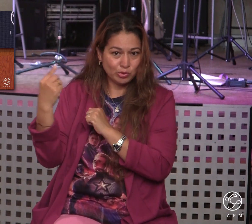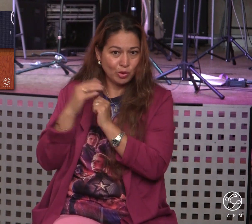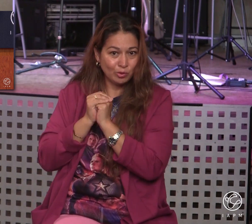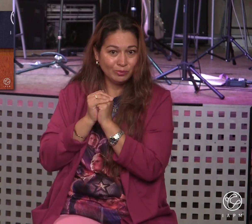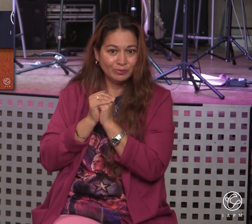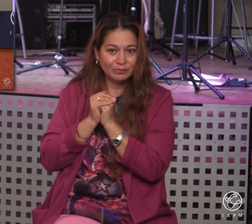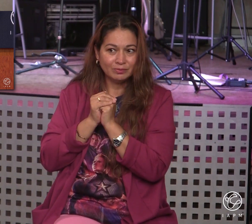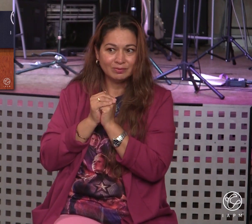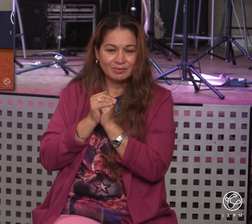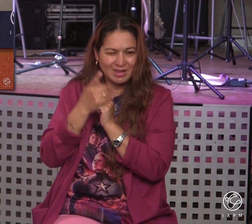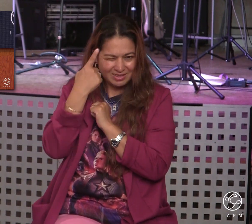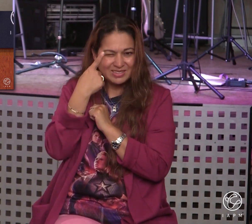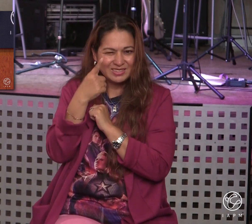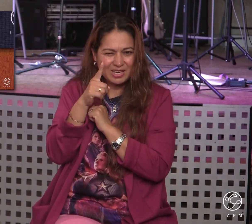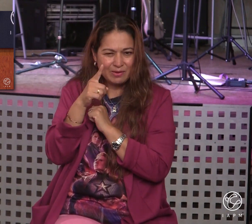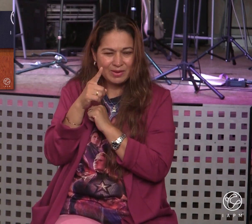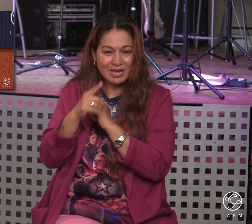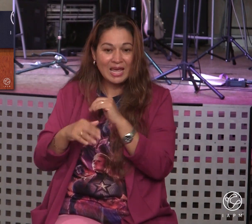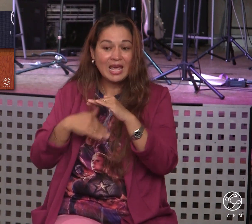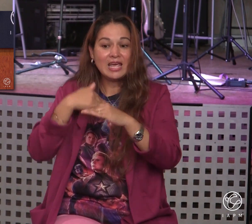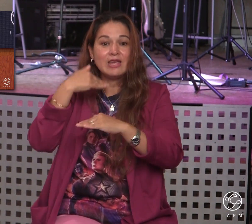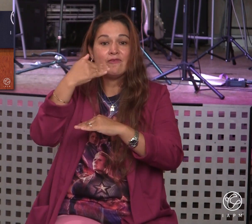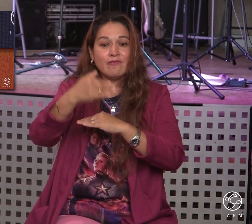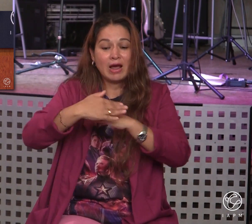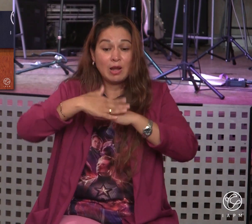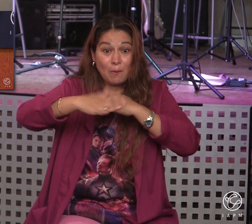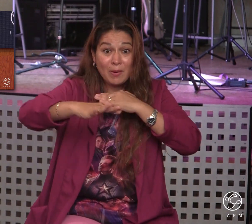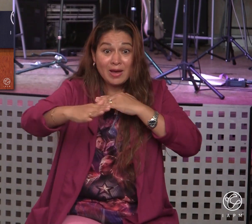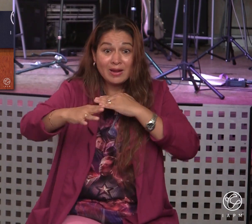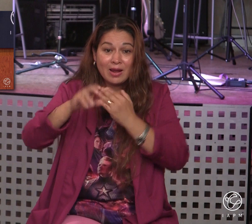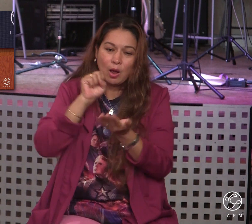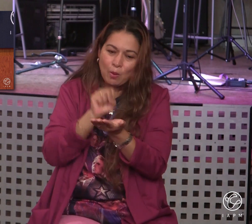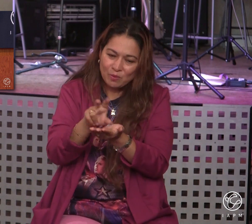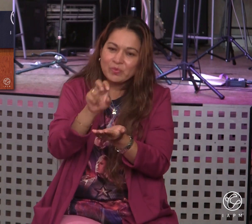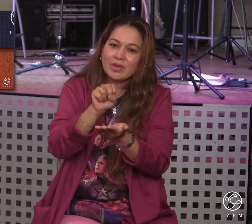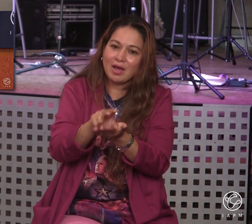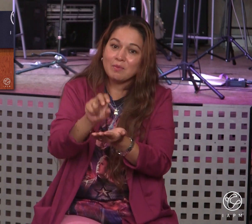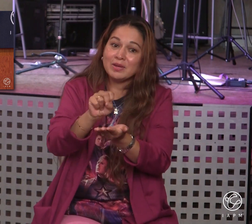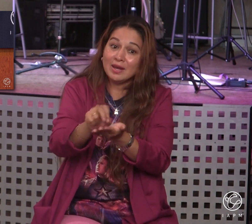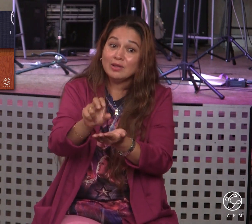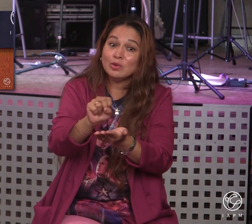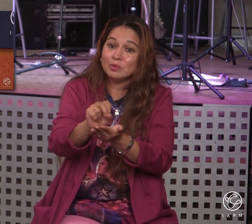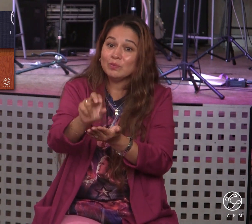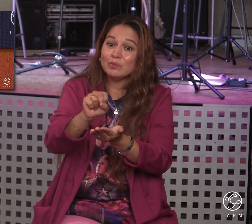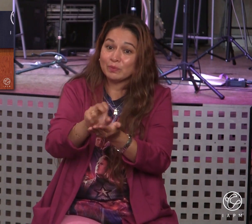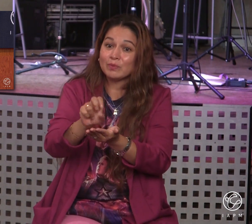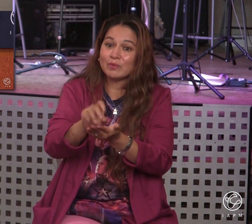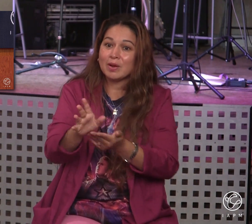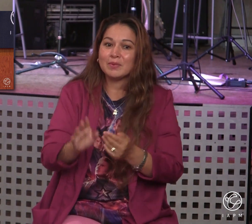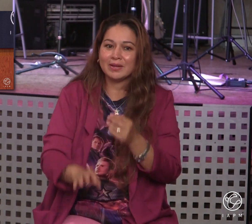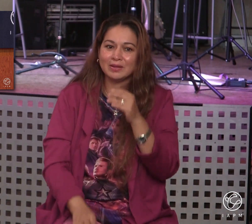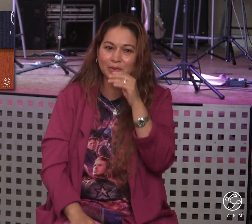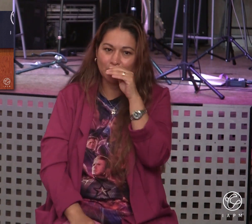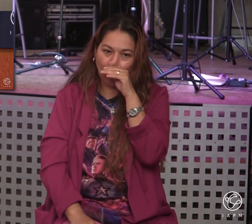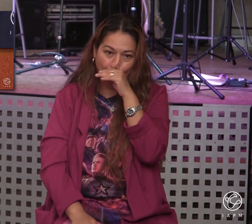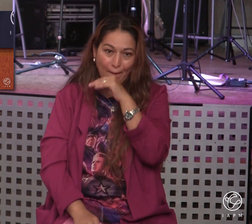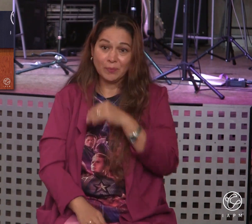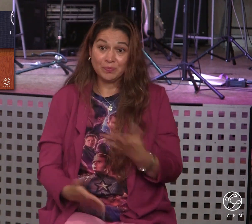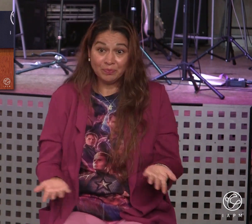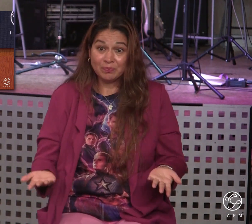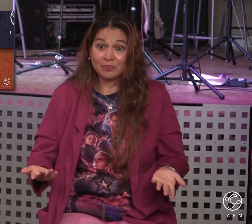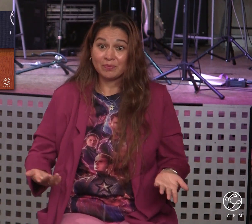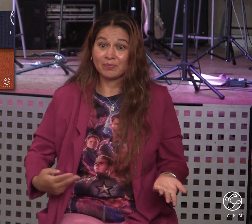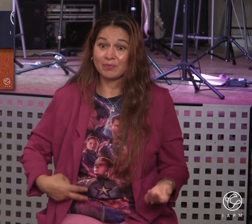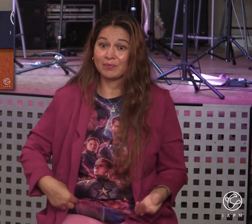Pero además uno de los escritores nos dice, Marcos dice, y él fue a ellos